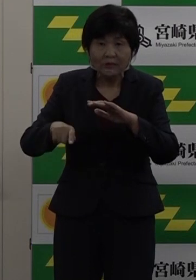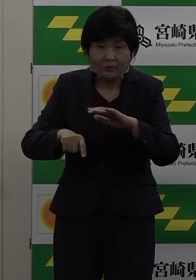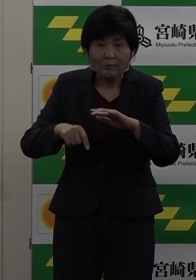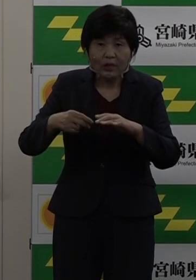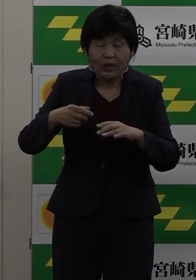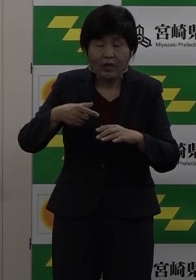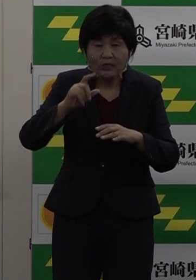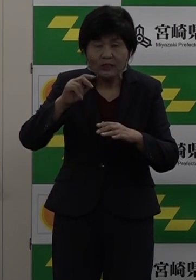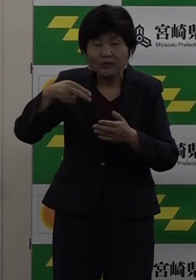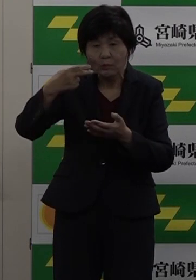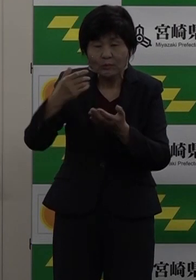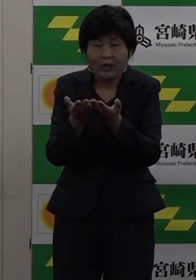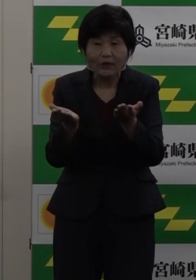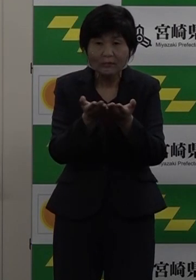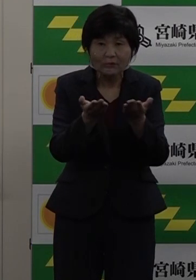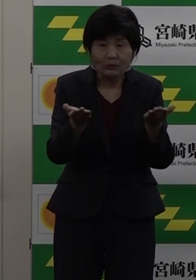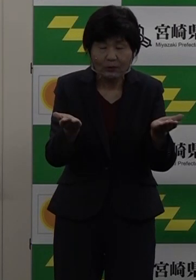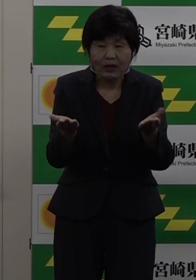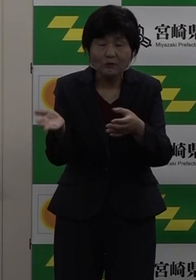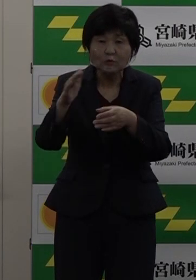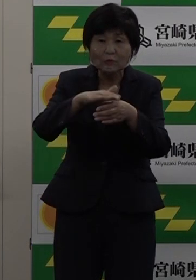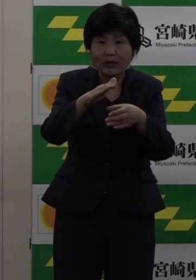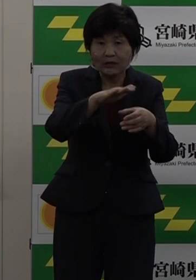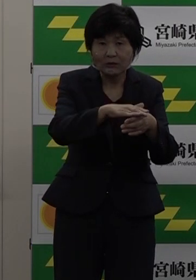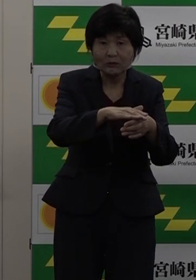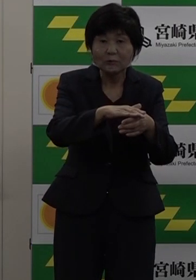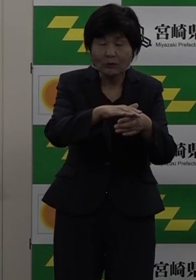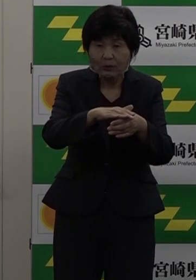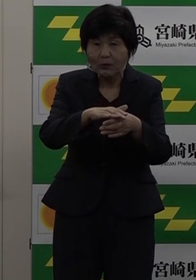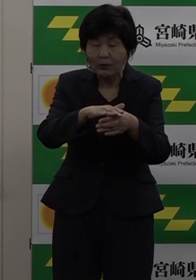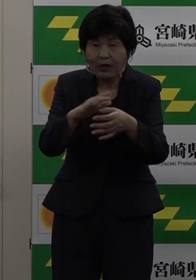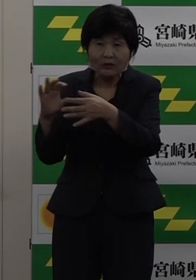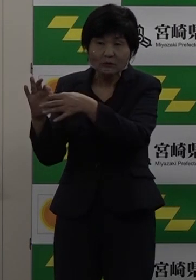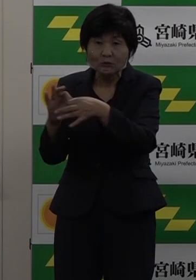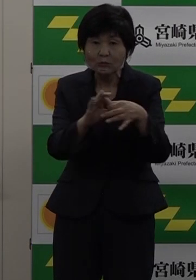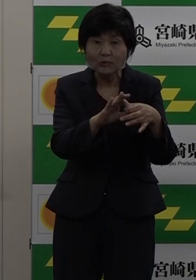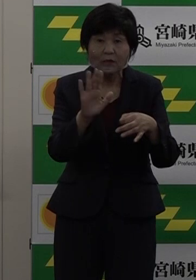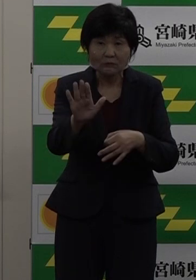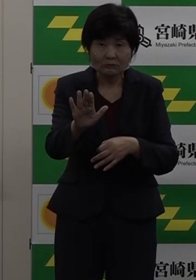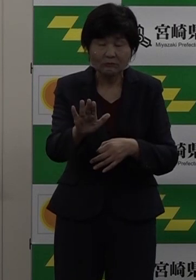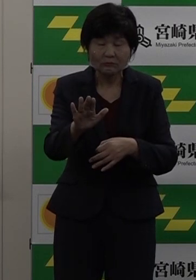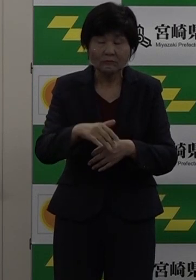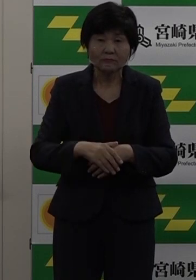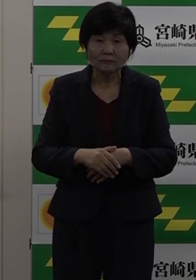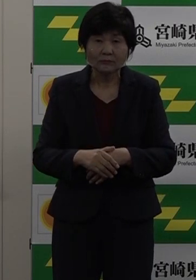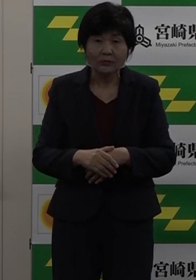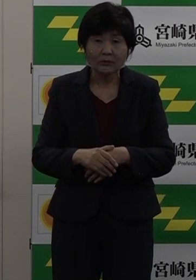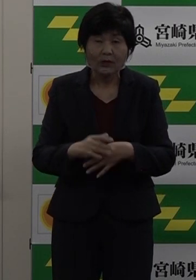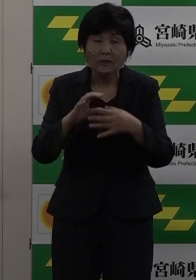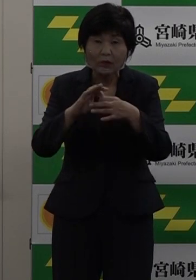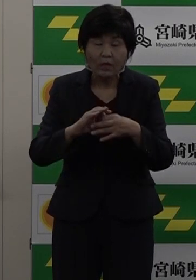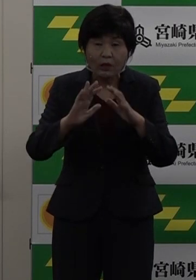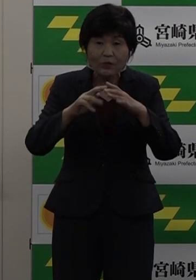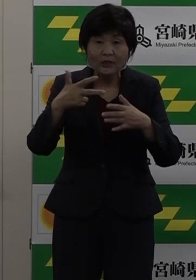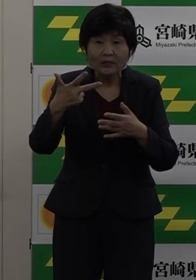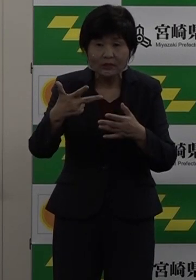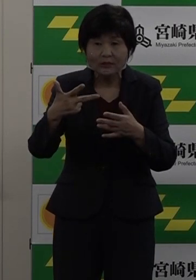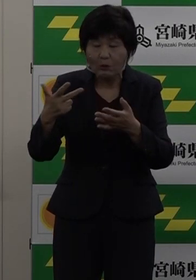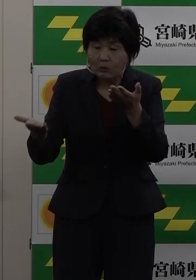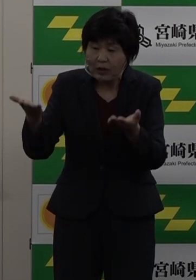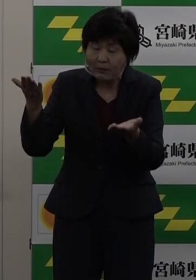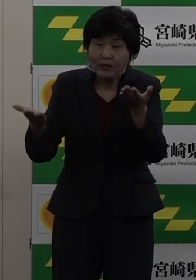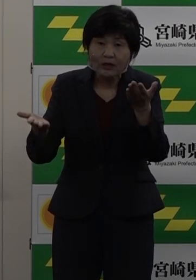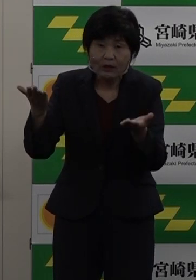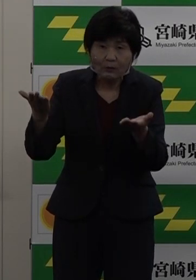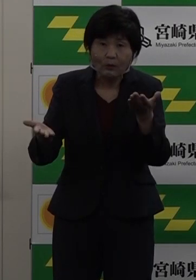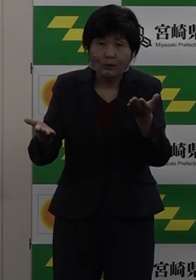連をした感染者というのが含まれているということもありまして、まだまだ宮崎市と比べてもですね、